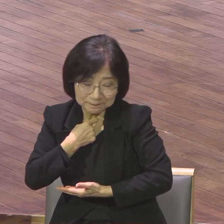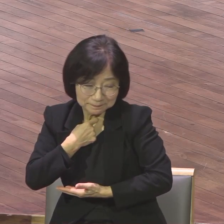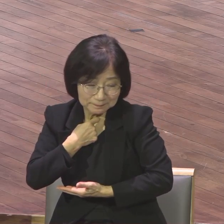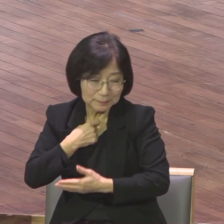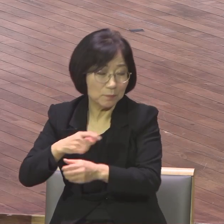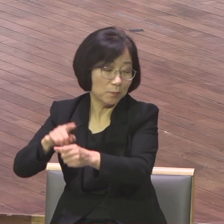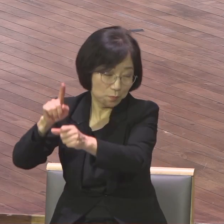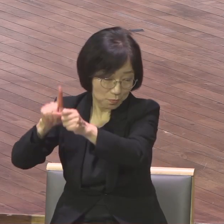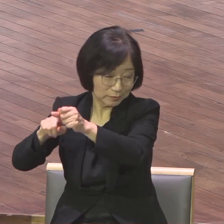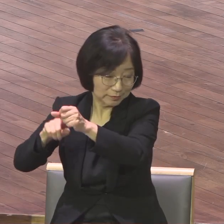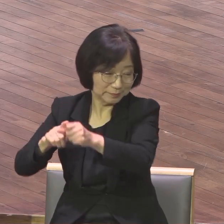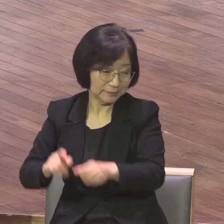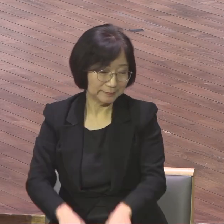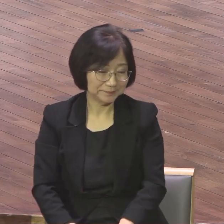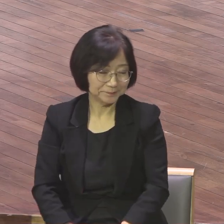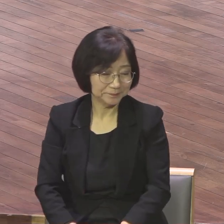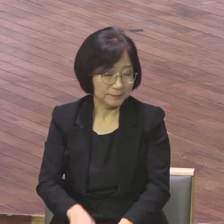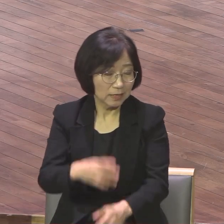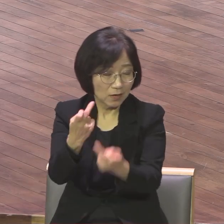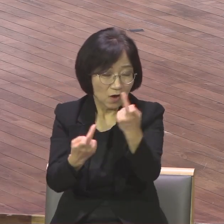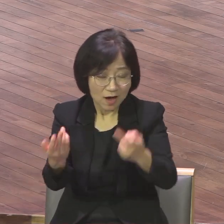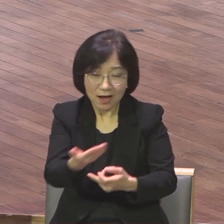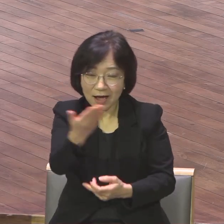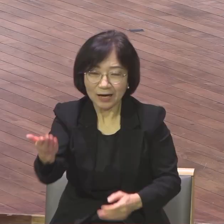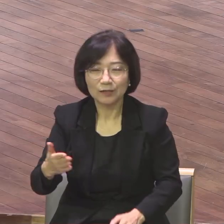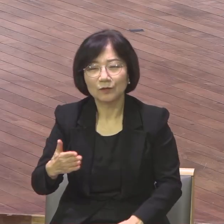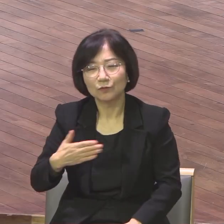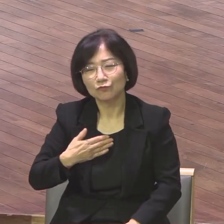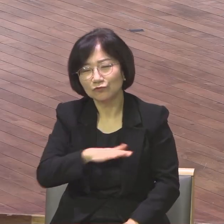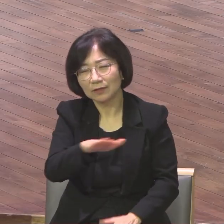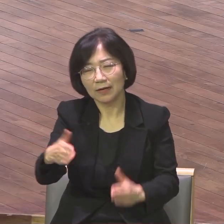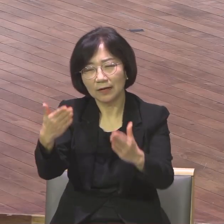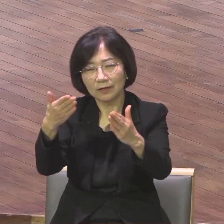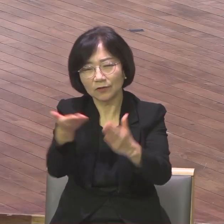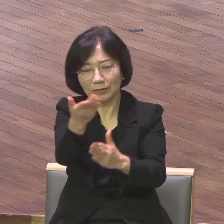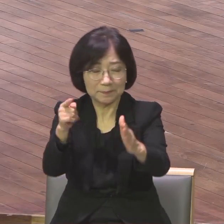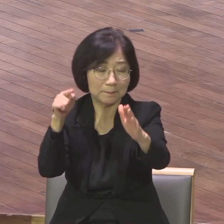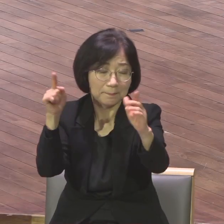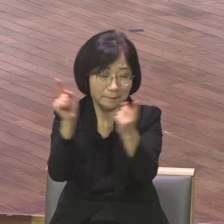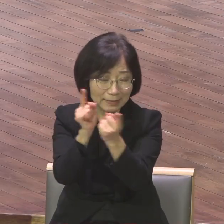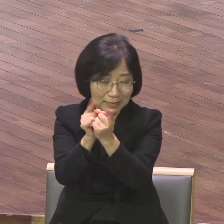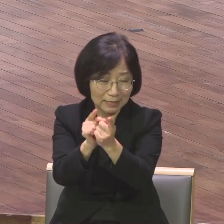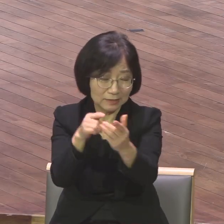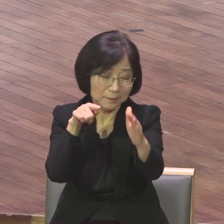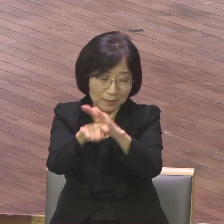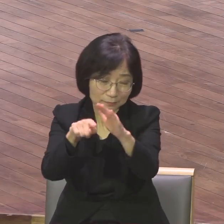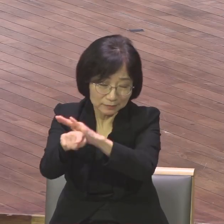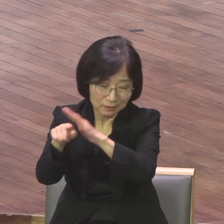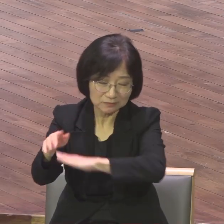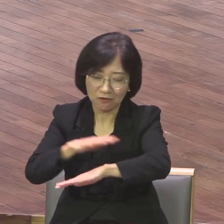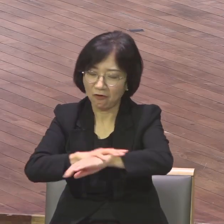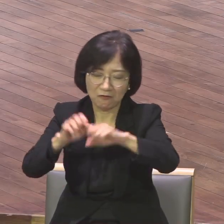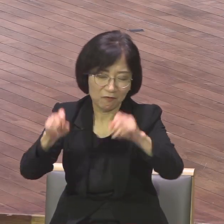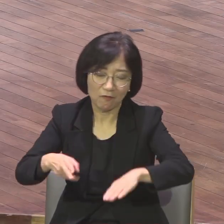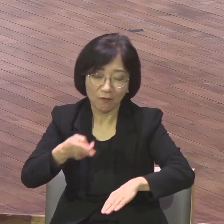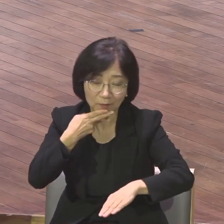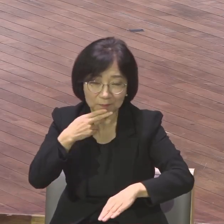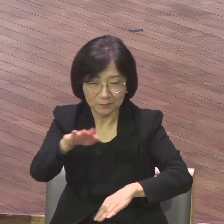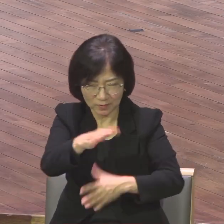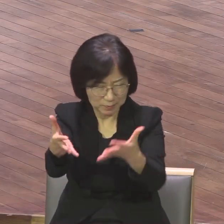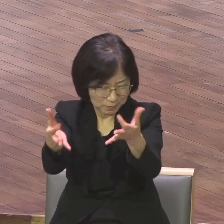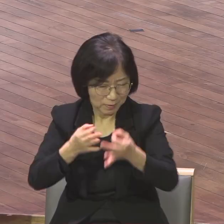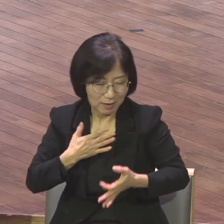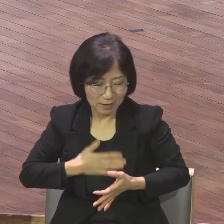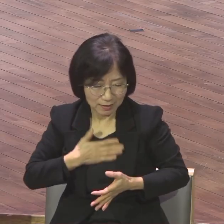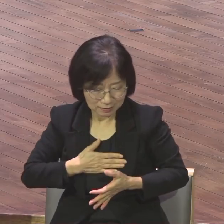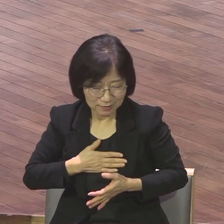봅니다. 형제들아, 우리가 너희 가운데 들어간 것이 헛되지 않은 줄을 너희가 친히 아나니